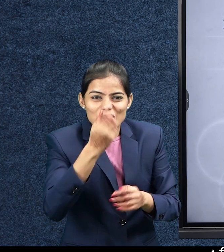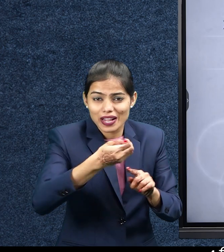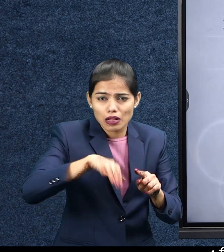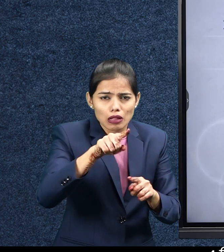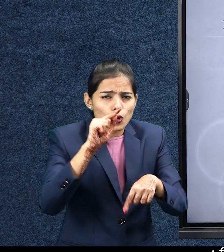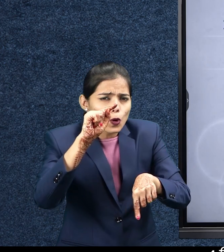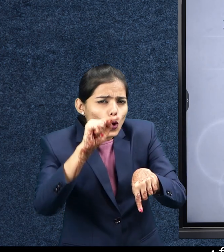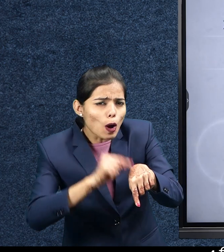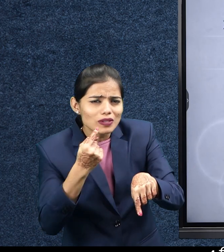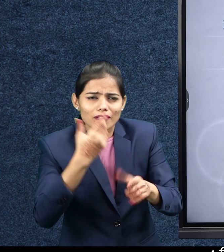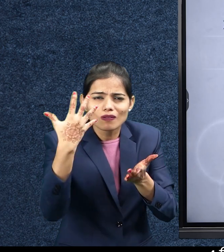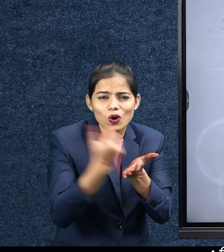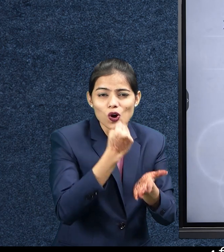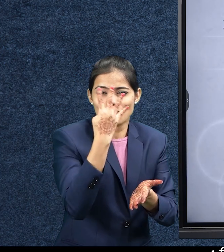मिळण्याची शक्यता असते. उदाहरणार्थ,